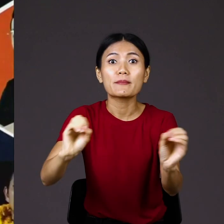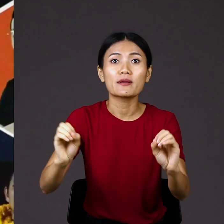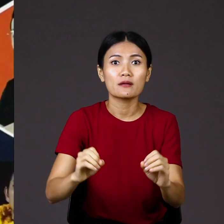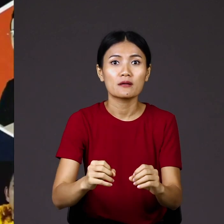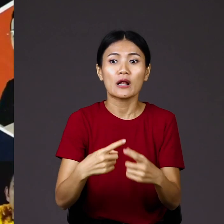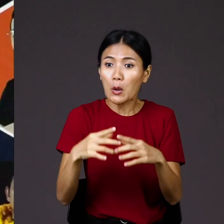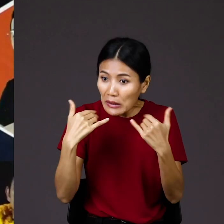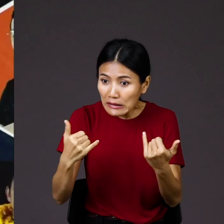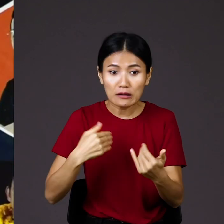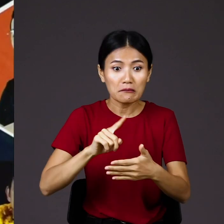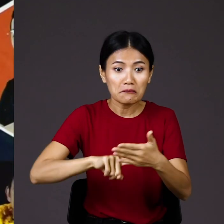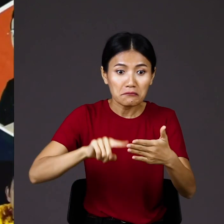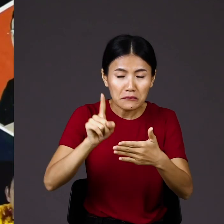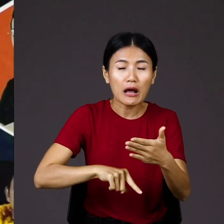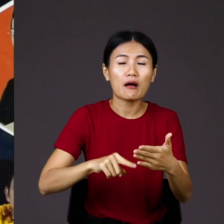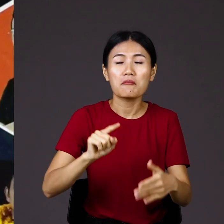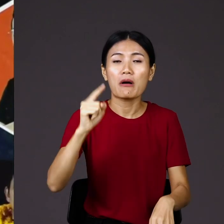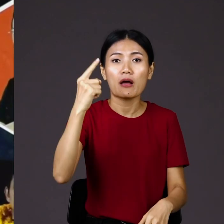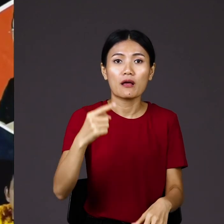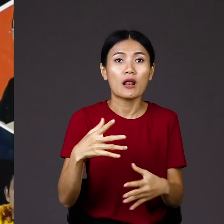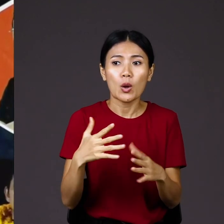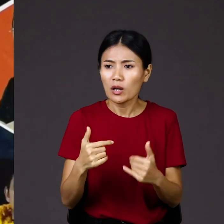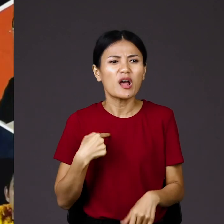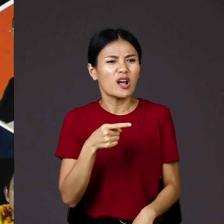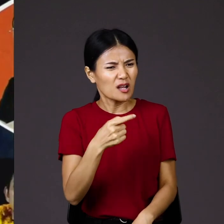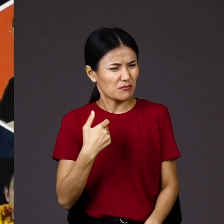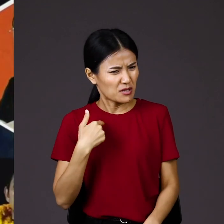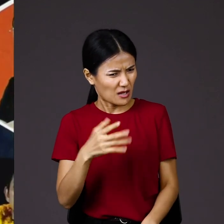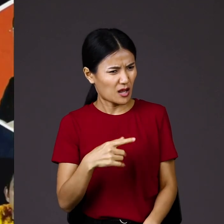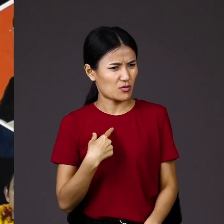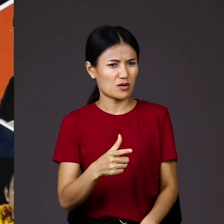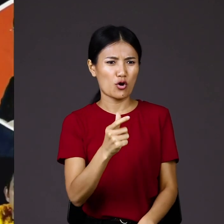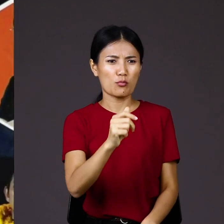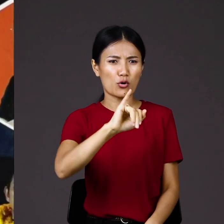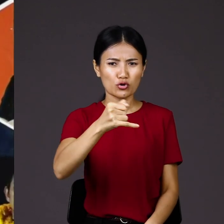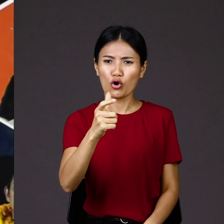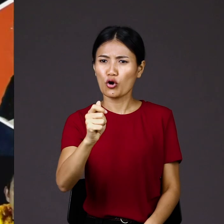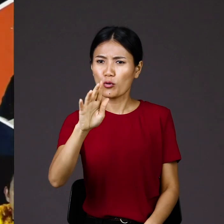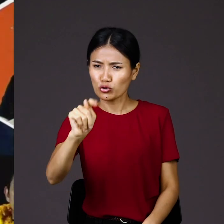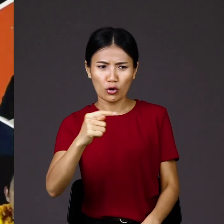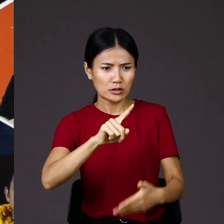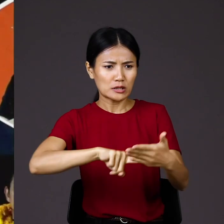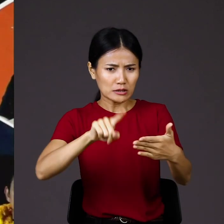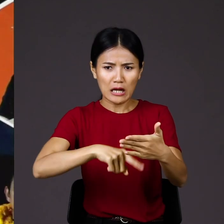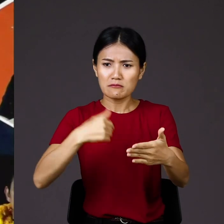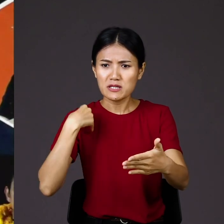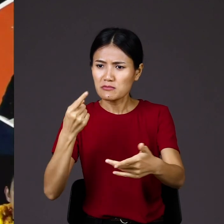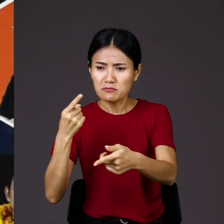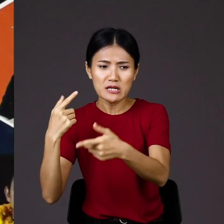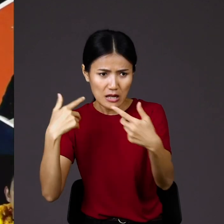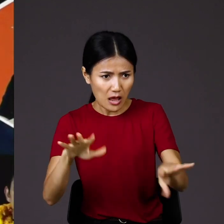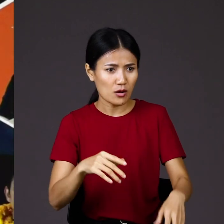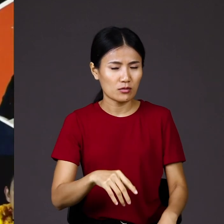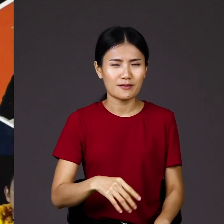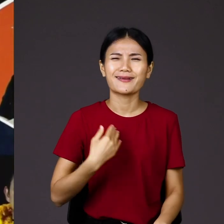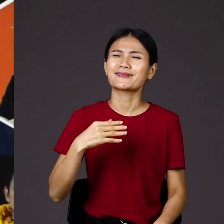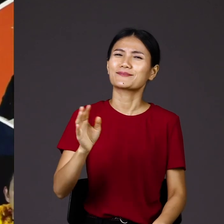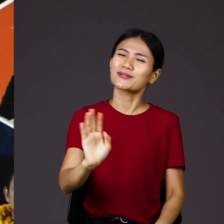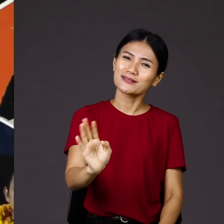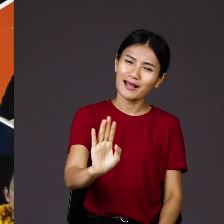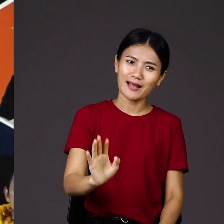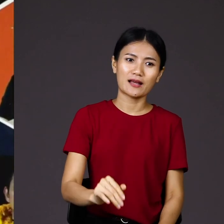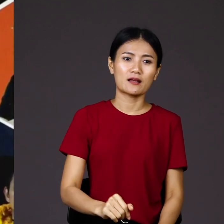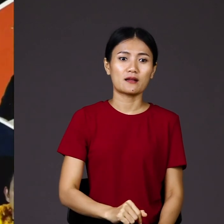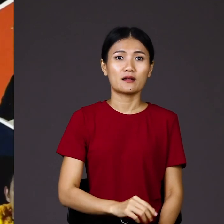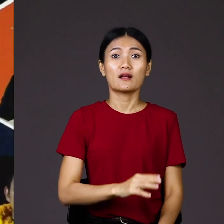อบนี้เอ๊ะก็มีการเลือกตั้งท้องถิ่นแล้วนี่พวกประชาชนในพื้นที่ก็เลือกผู้นำของตัวเองเข้าไปบริหารได้นี่มันไม่ใช่แค่นั้น